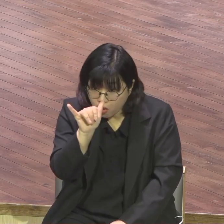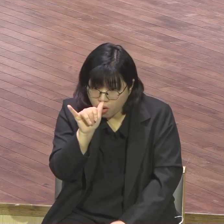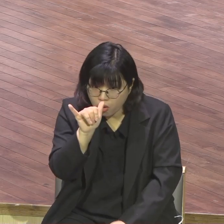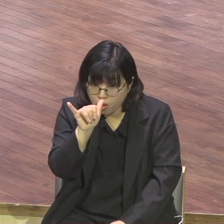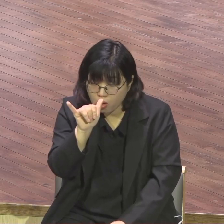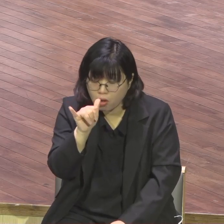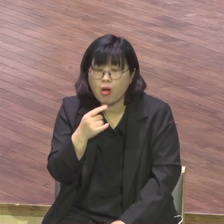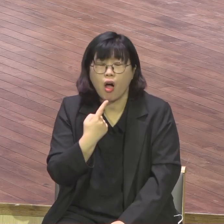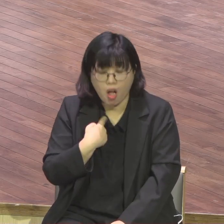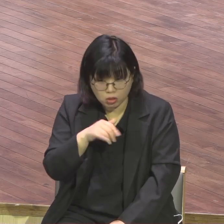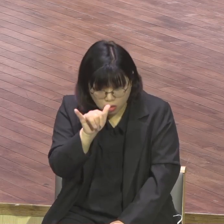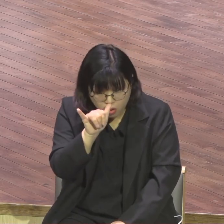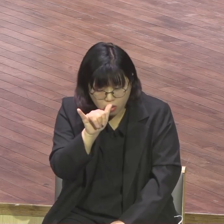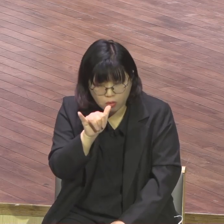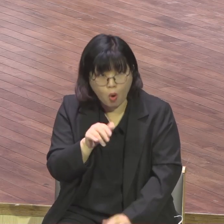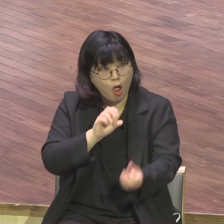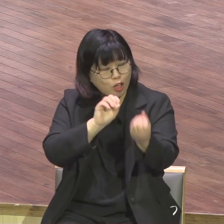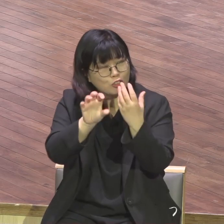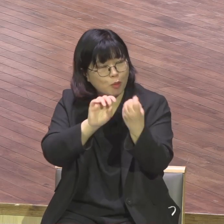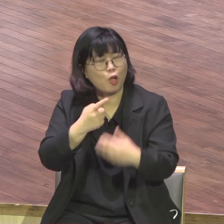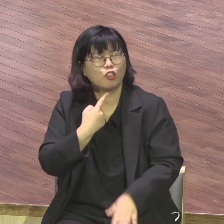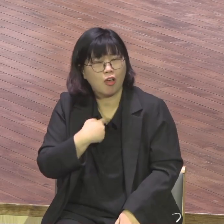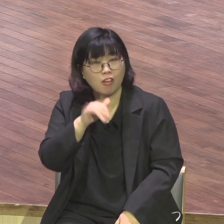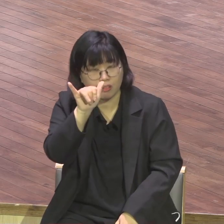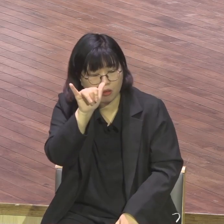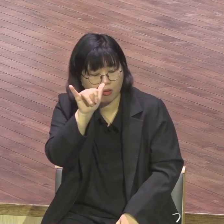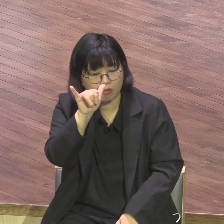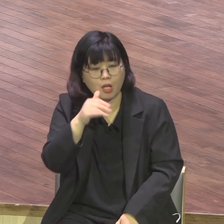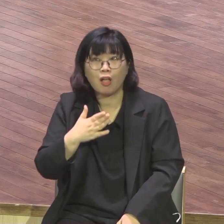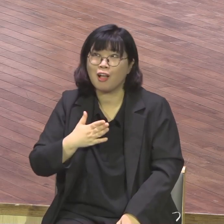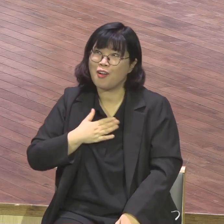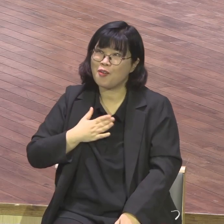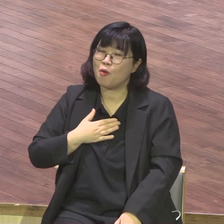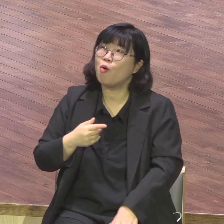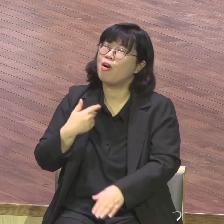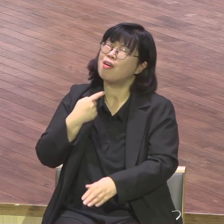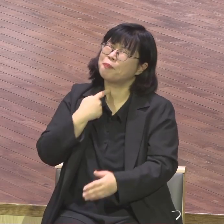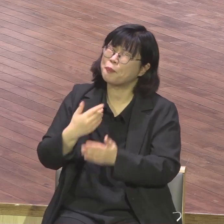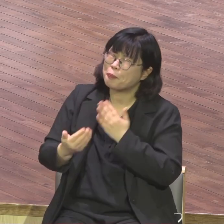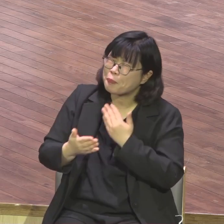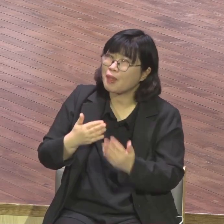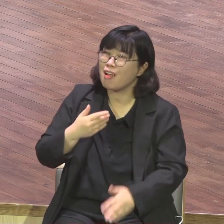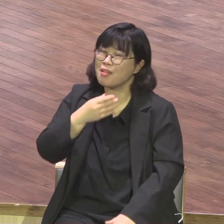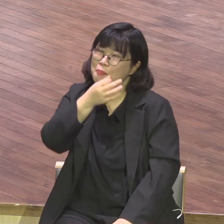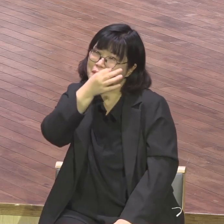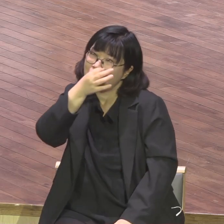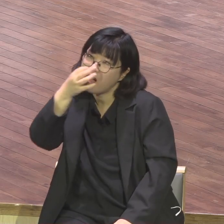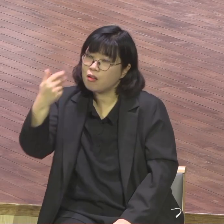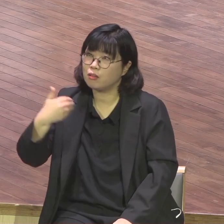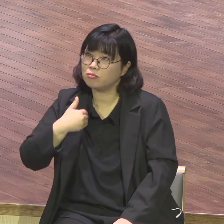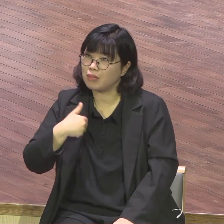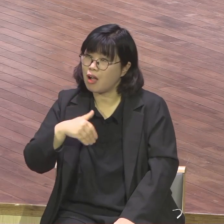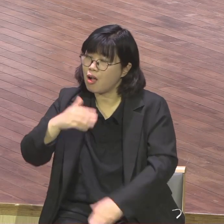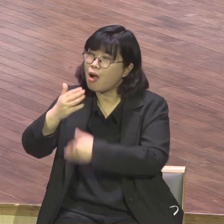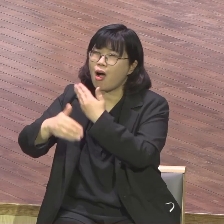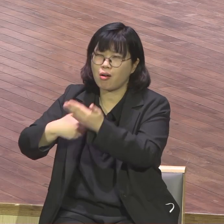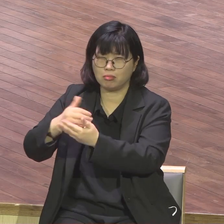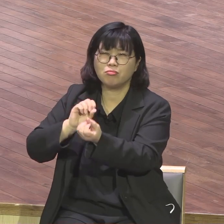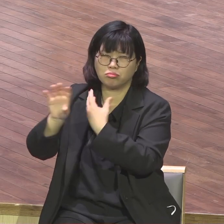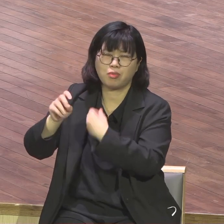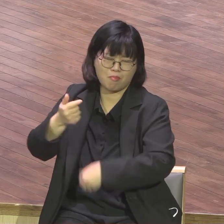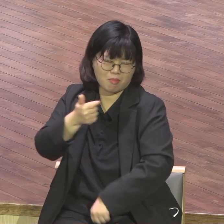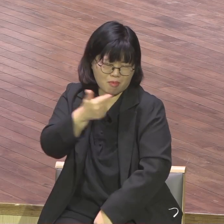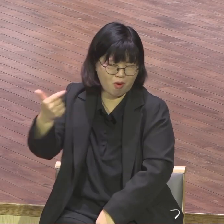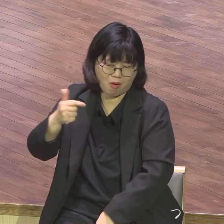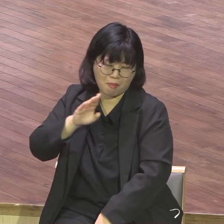아멘. 아멘. 처음 오시면요, 그 사람 신앙생활 아니에요. 그 맨날 자기 감정에 잡혀가지고 자기